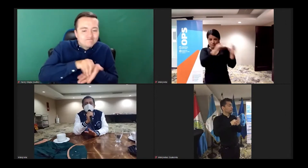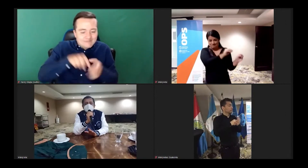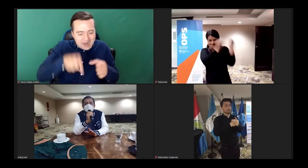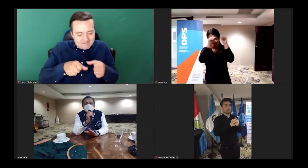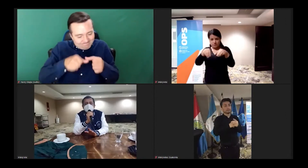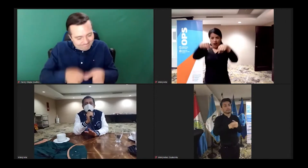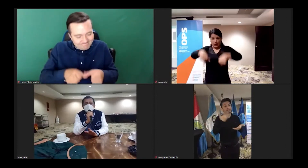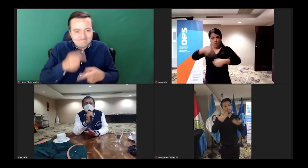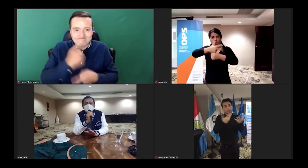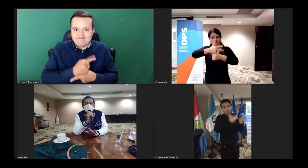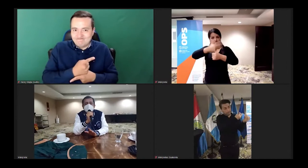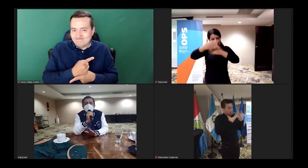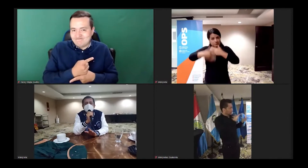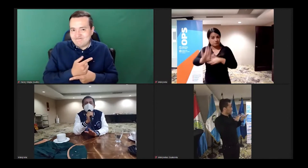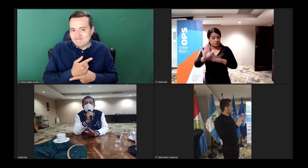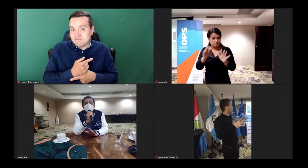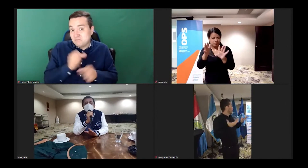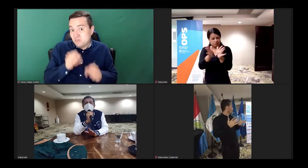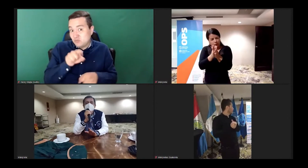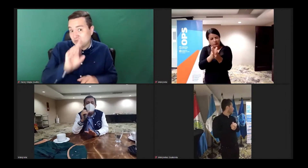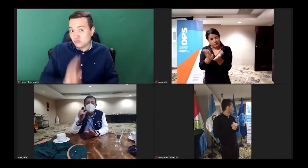y pues tal vez nos ayudan por ahí.